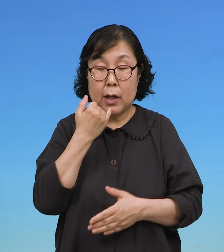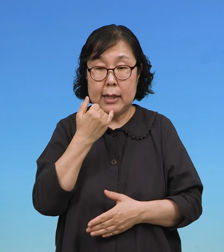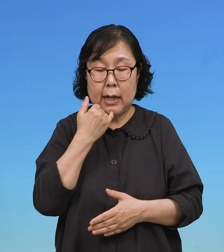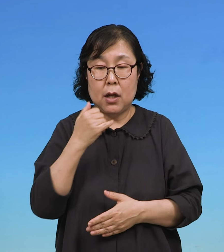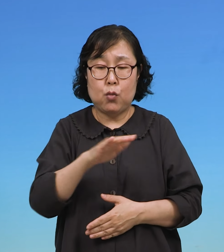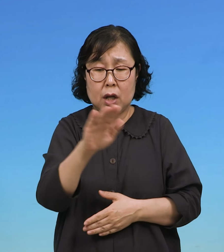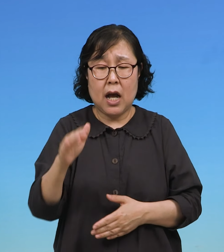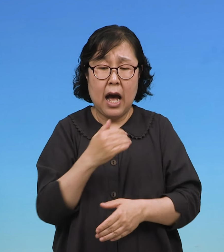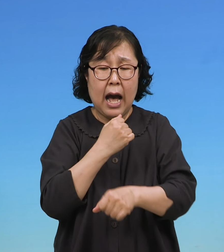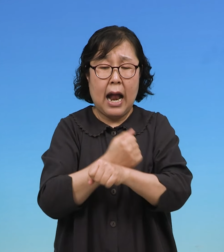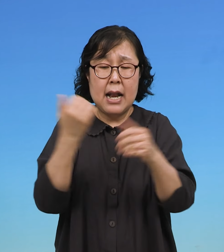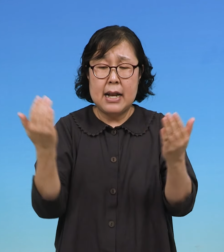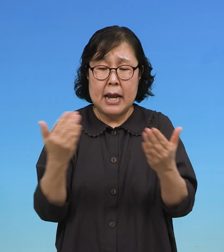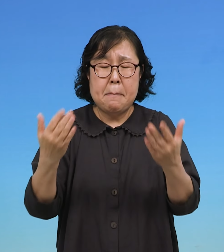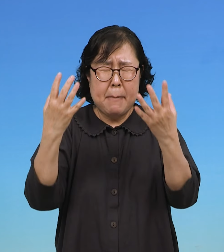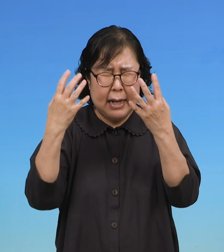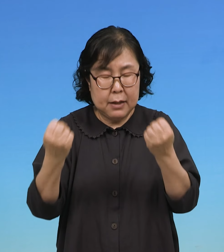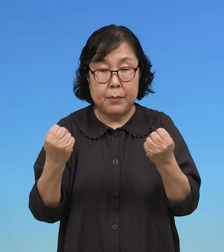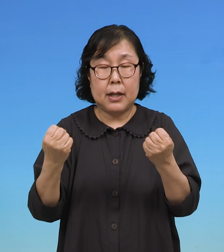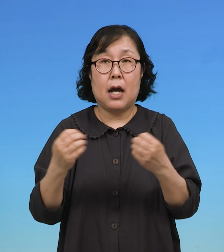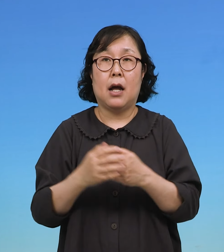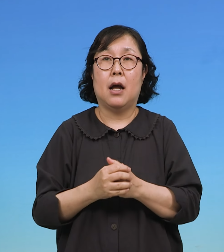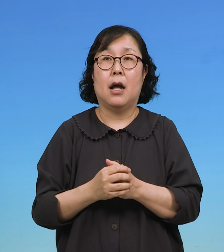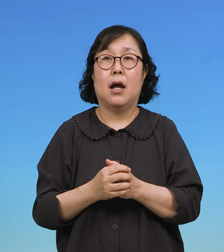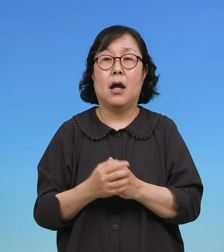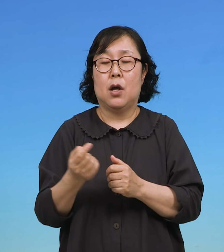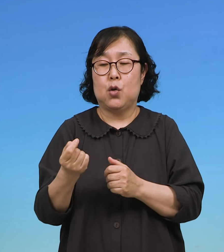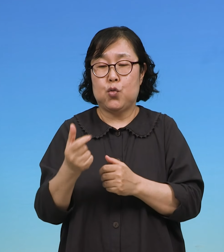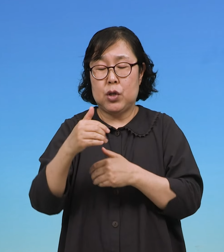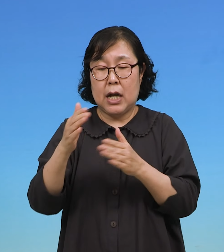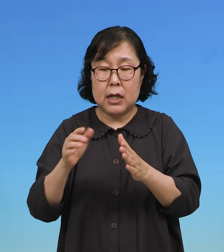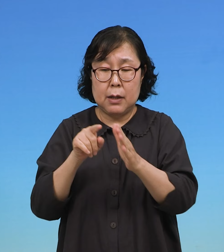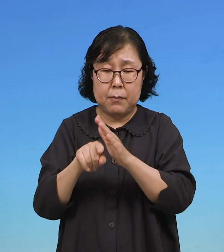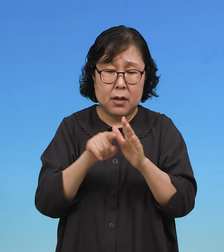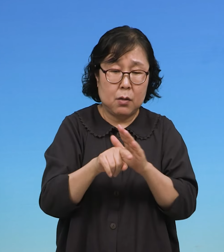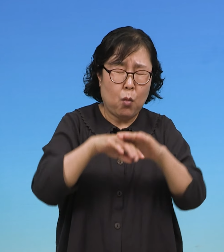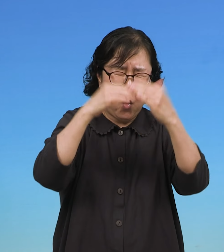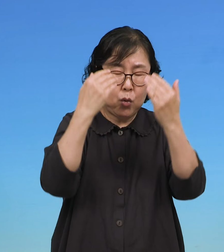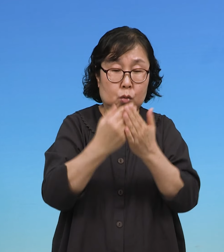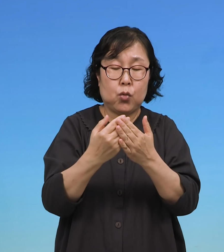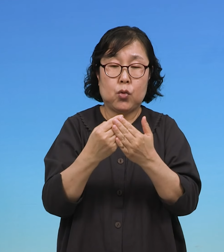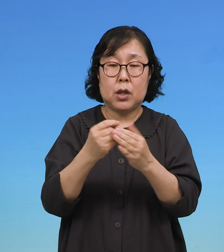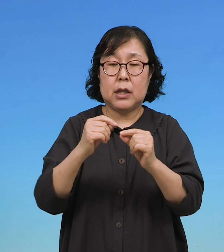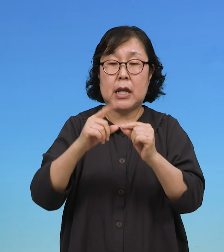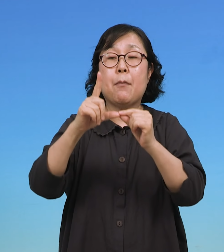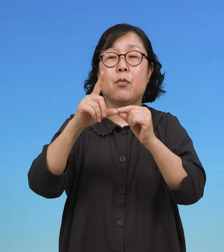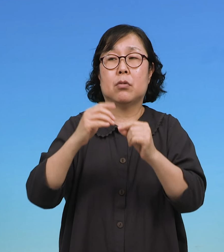됩니다. 일 엄청 많아요. 지금 순장 대부분이 가신대잖아요.